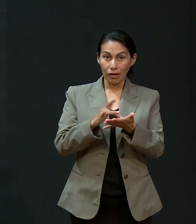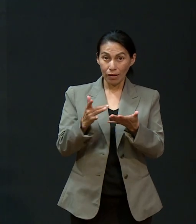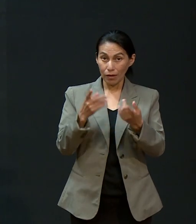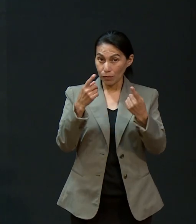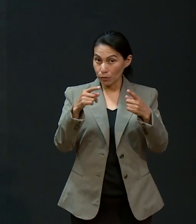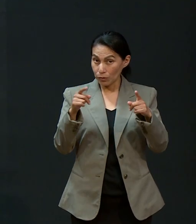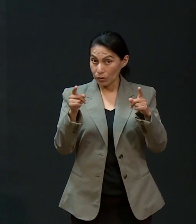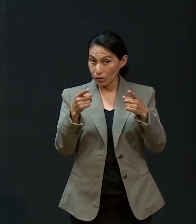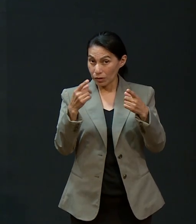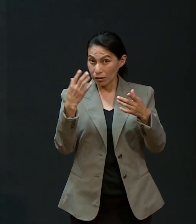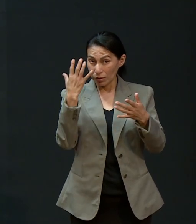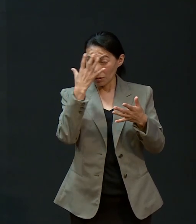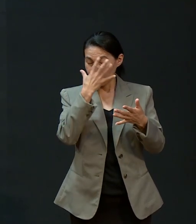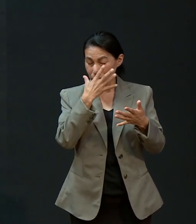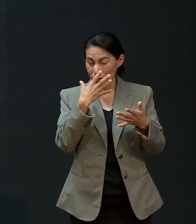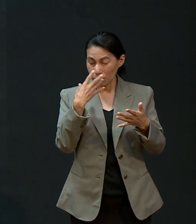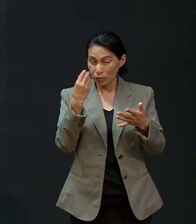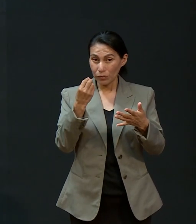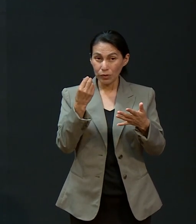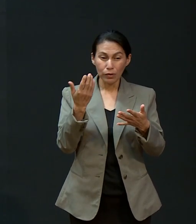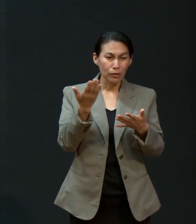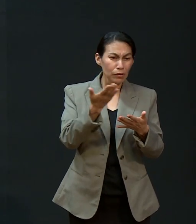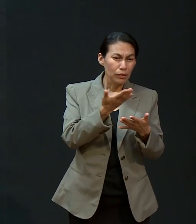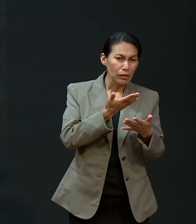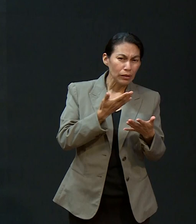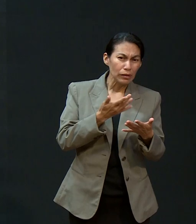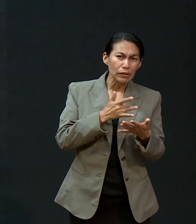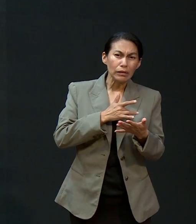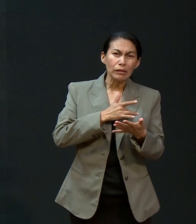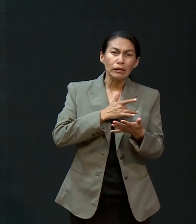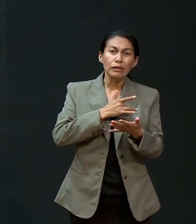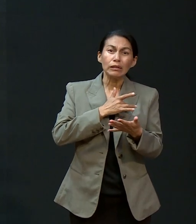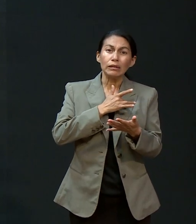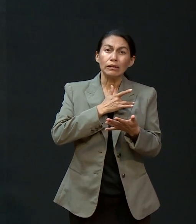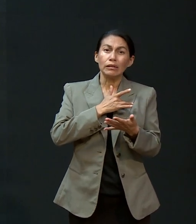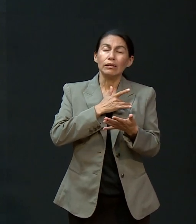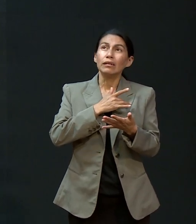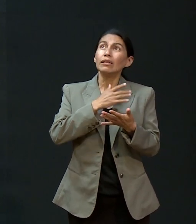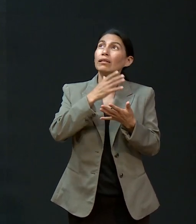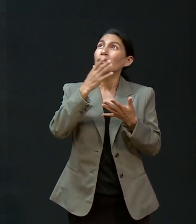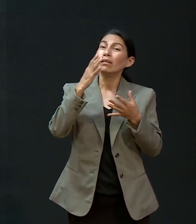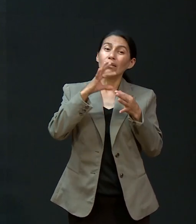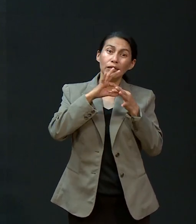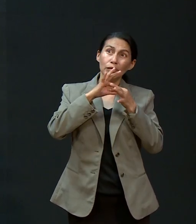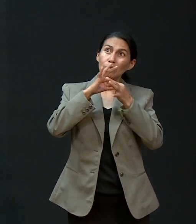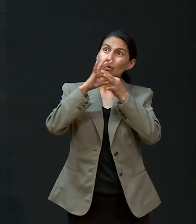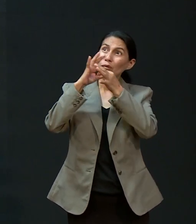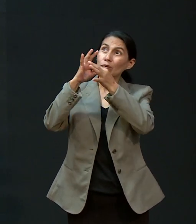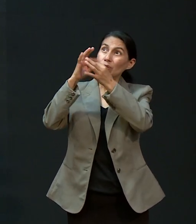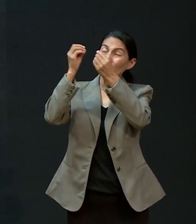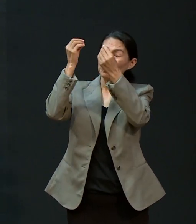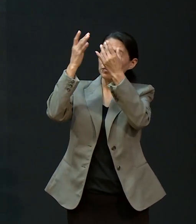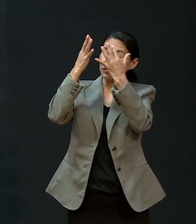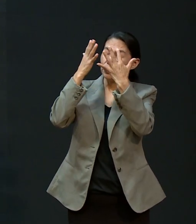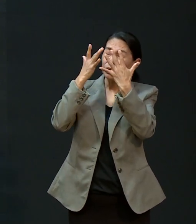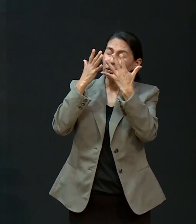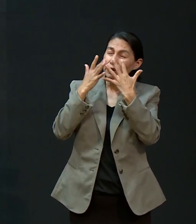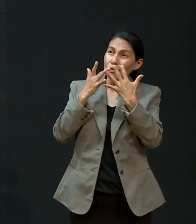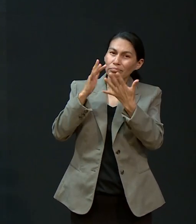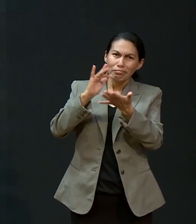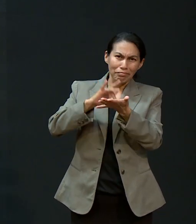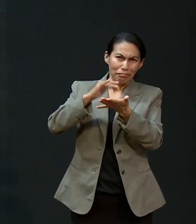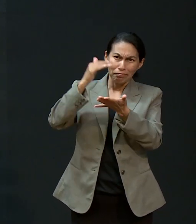Gracias porque a través de esta melodía estamos entrando en un ambiente donde la